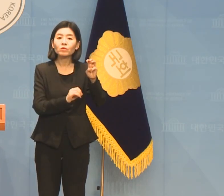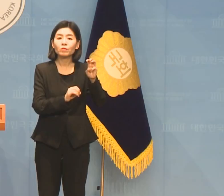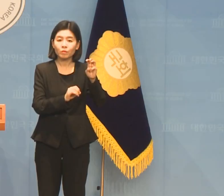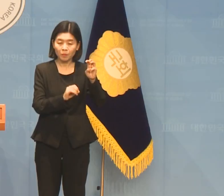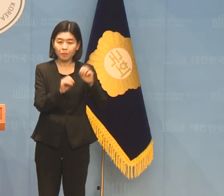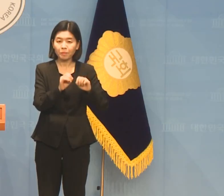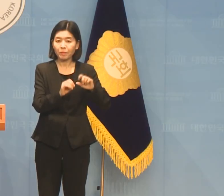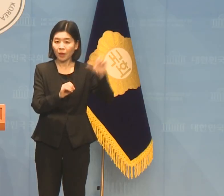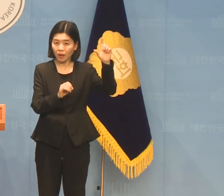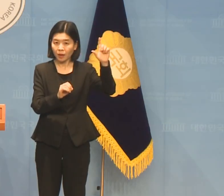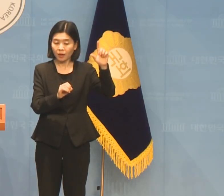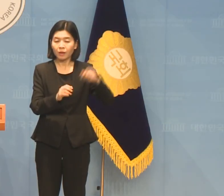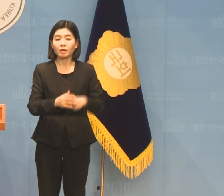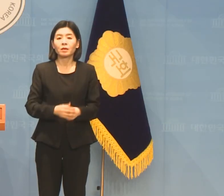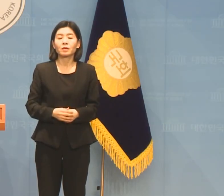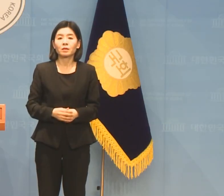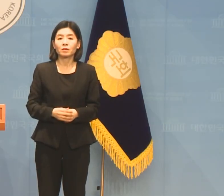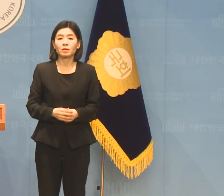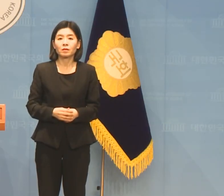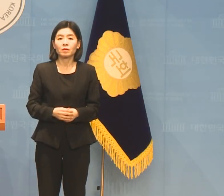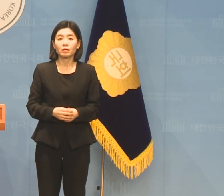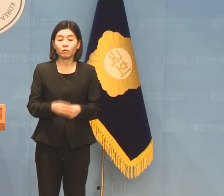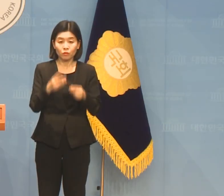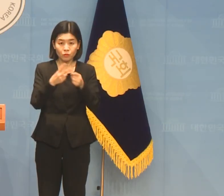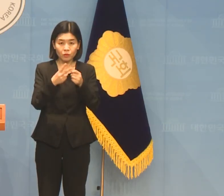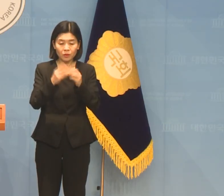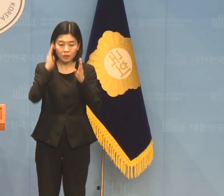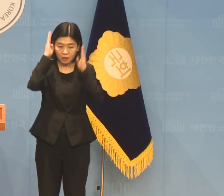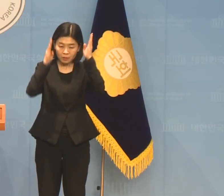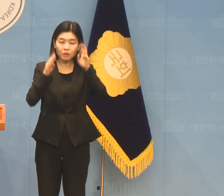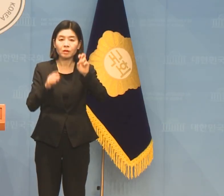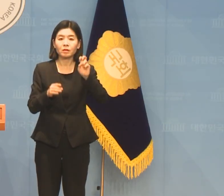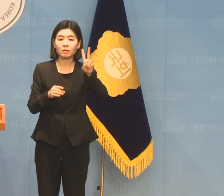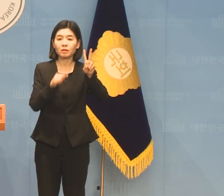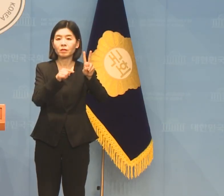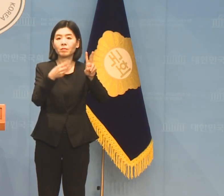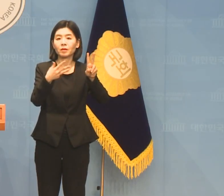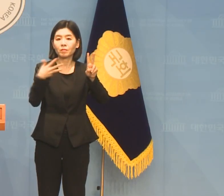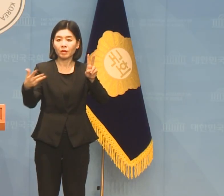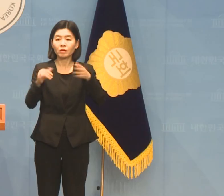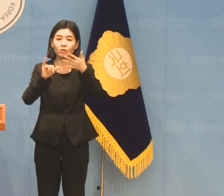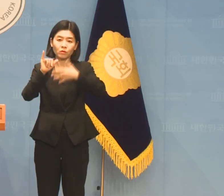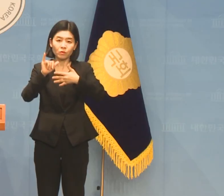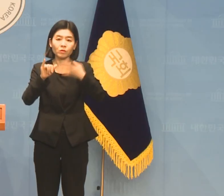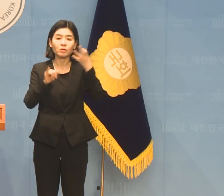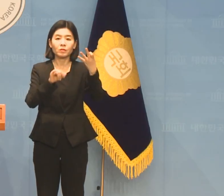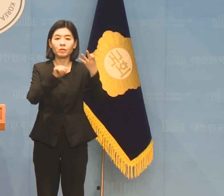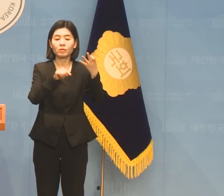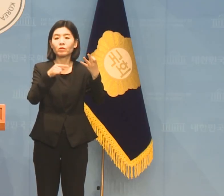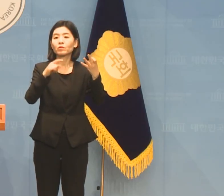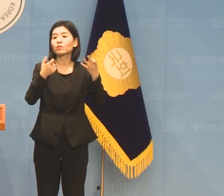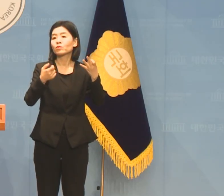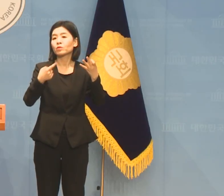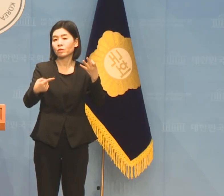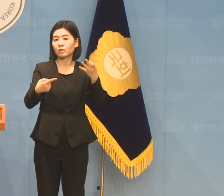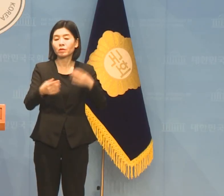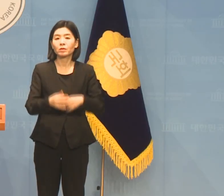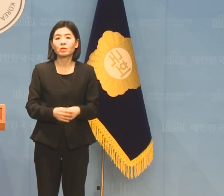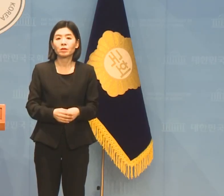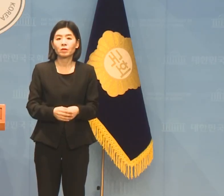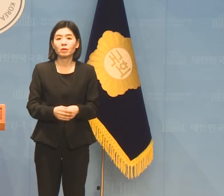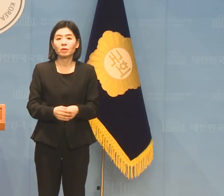30.85%로 가장 높은 수치를 기록했고 그 뒤로 네이버 22.88%, 유튜브 14.61%,